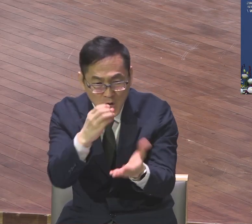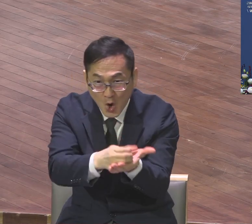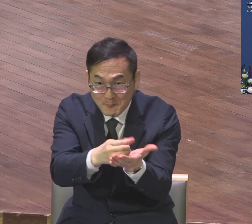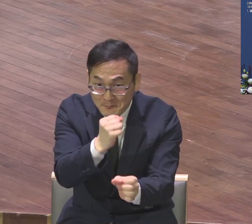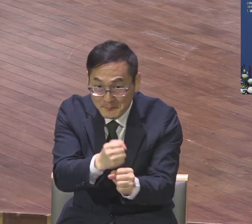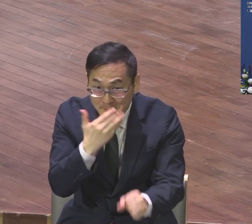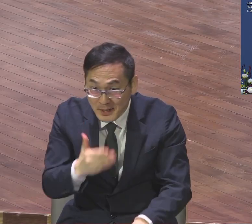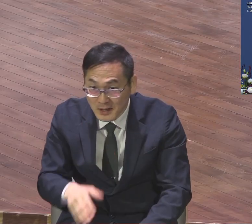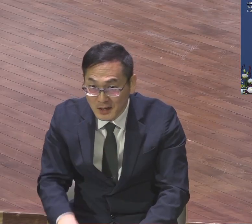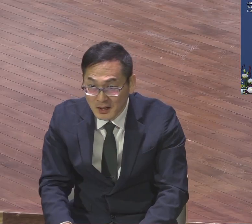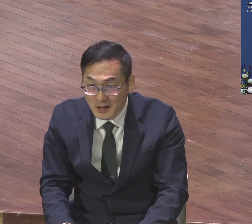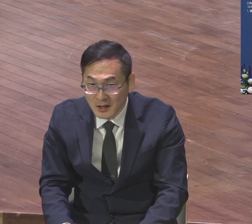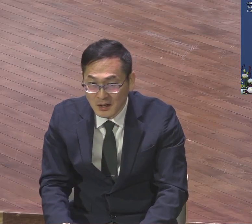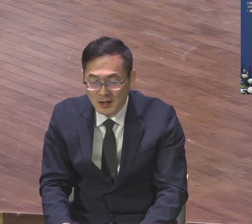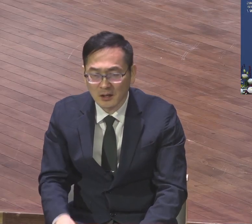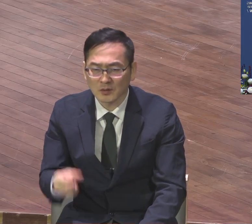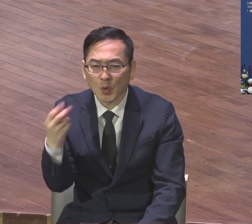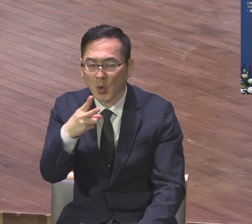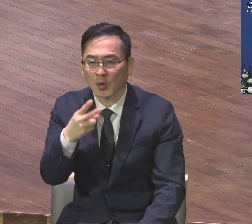정도입니까? 비행기.